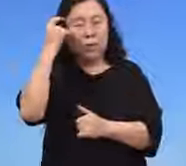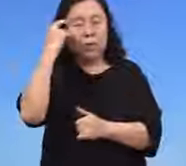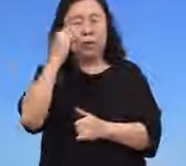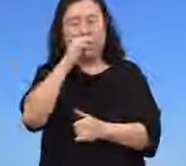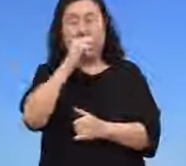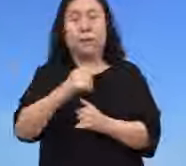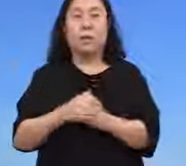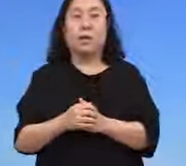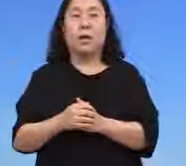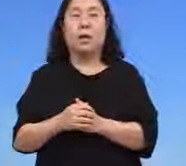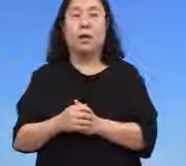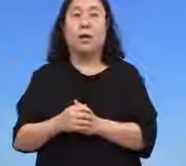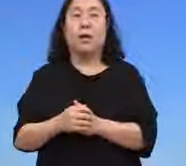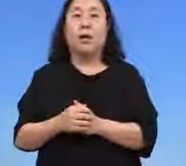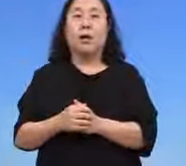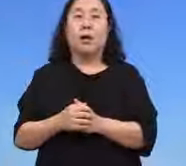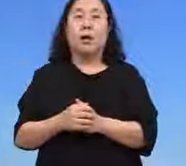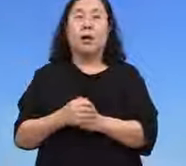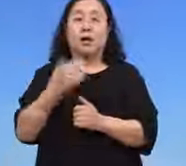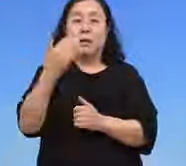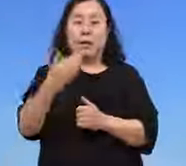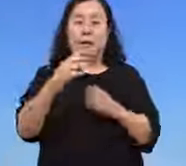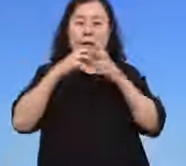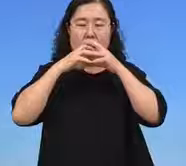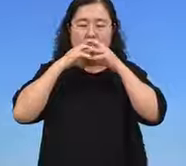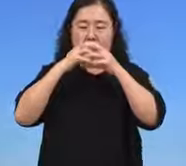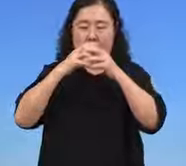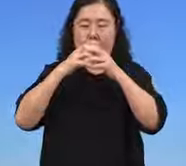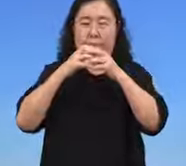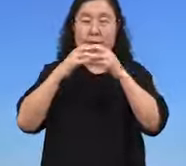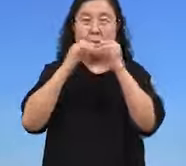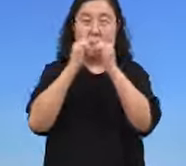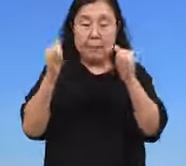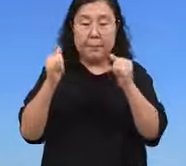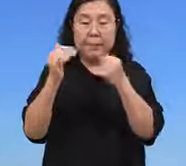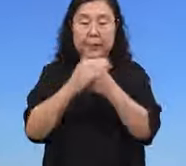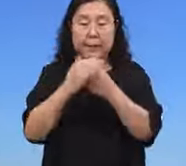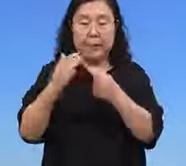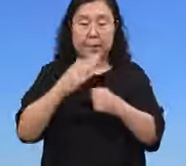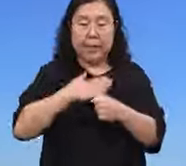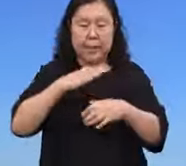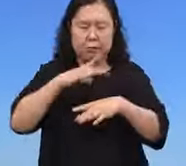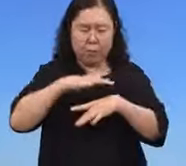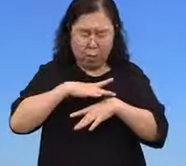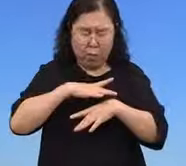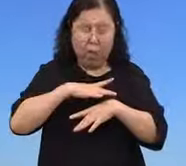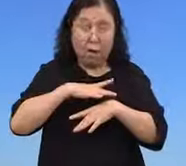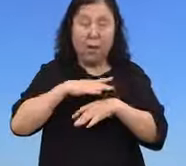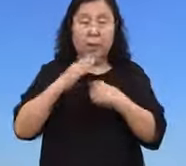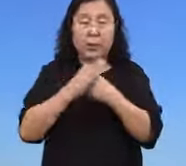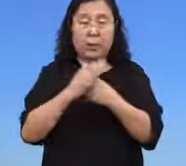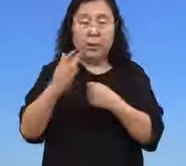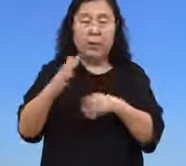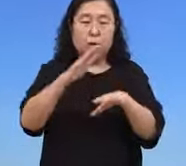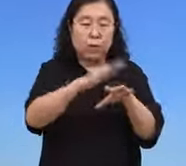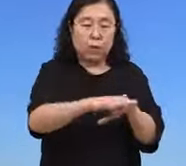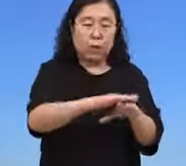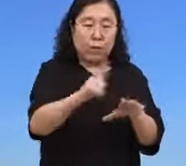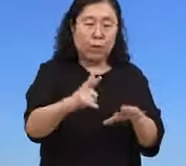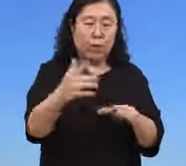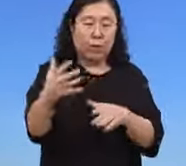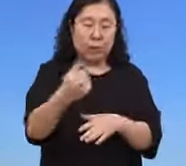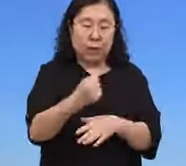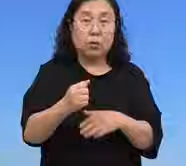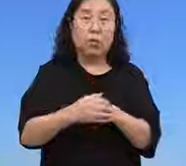있는 거 아닙니까? 21절을 다시 한번 보십시오. 이는 당신이 엄한 사람인 것을 내가 무서워함이라. 당신은 두지 않은